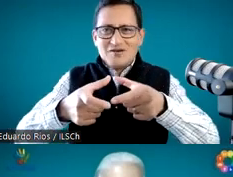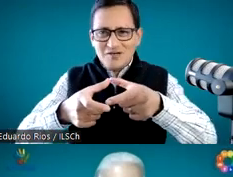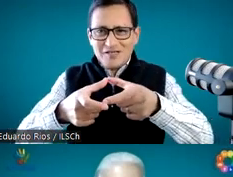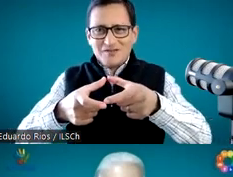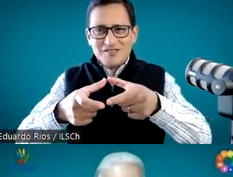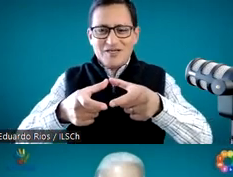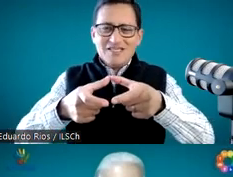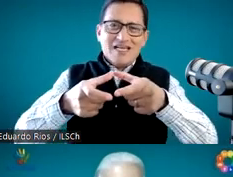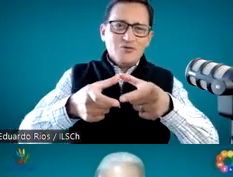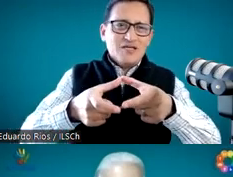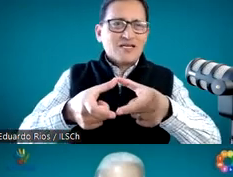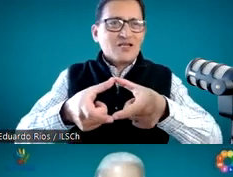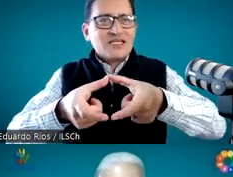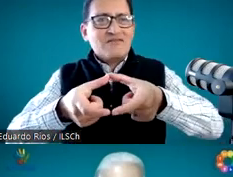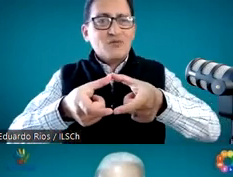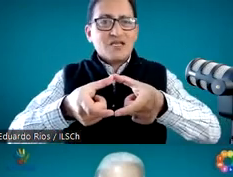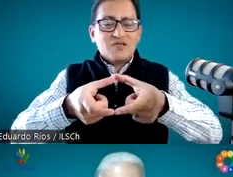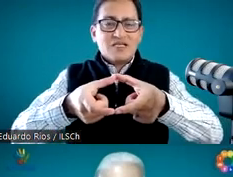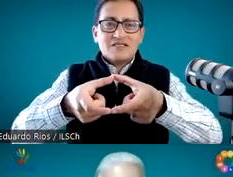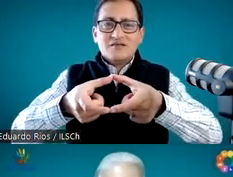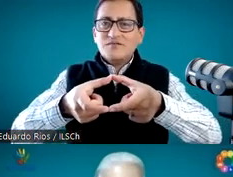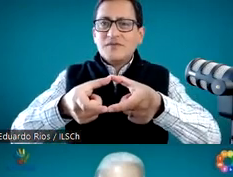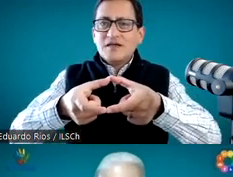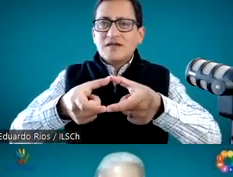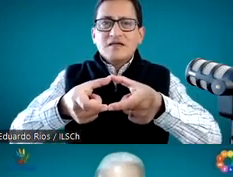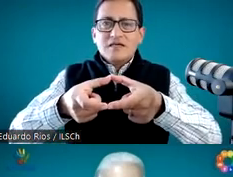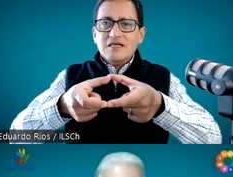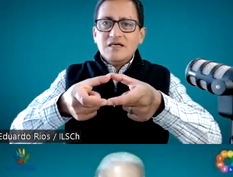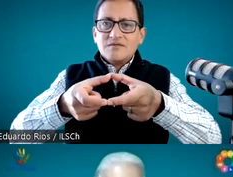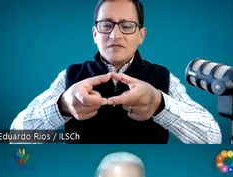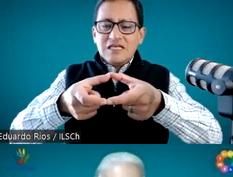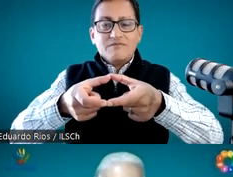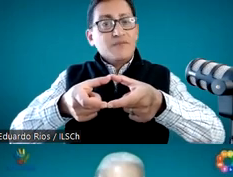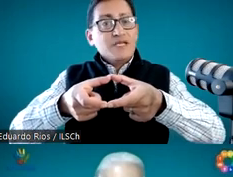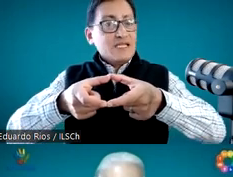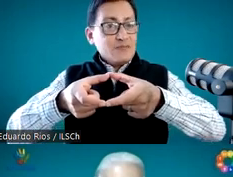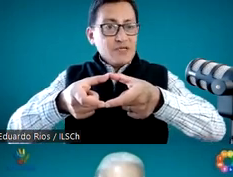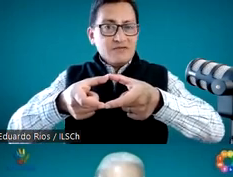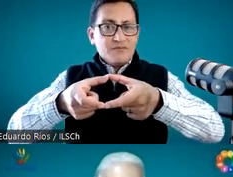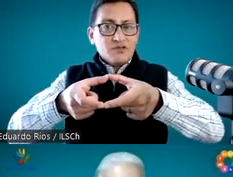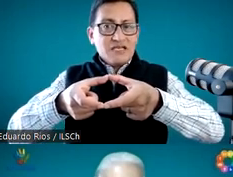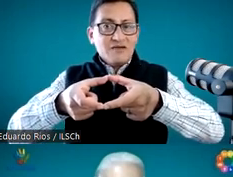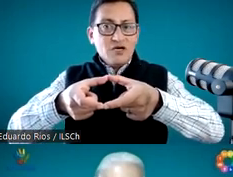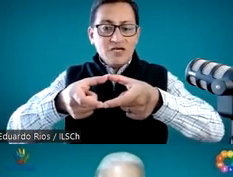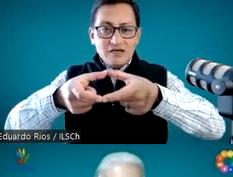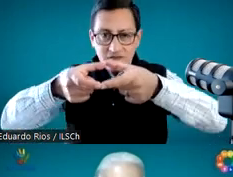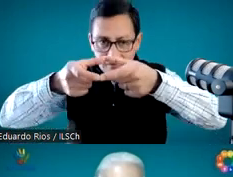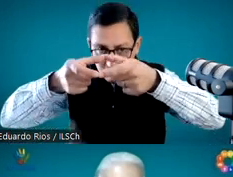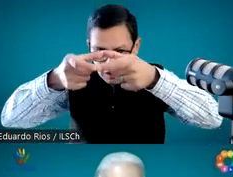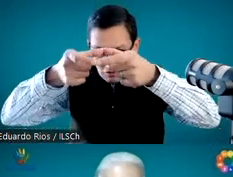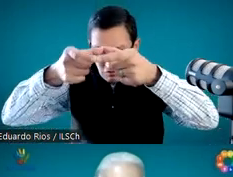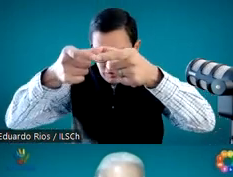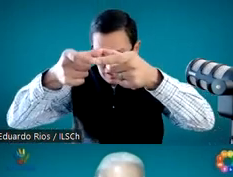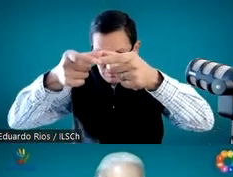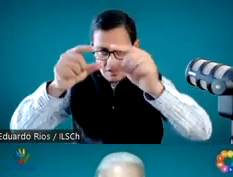Redondita, ya, correcto, ¿cierto? Ahí está la ayuya, está redondita. La forma redondita, ¿cierto? Y si la vista de esta perspectiva, pero si la vemos ahora,